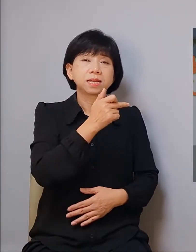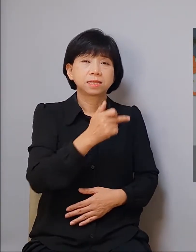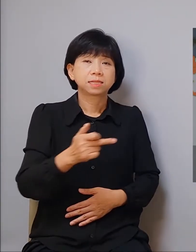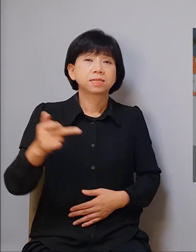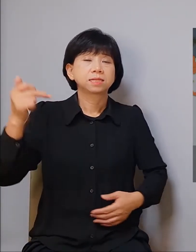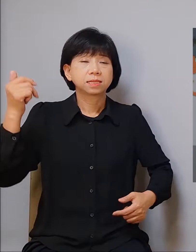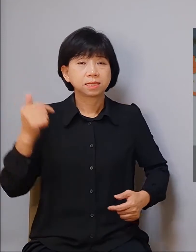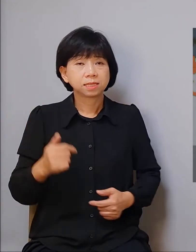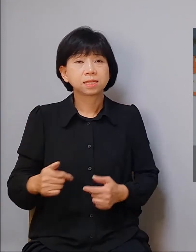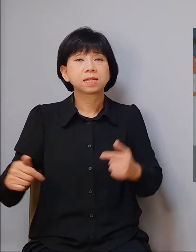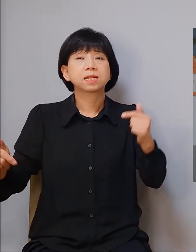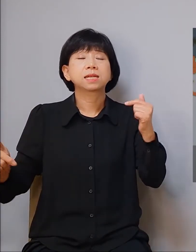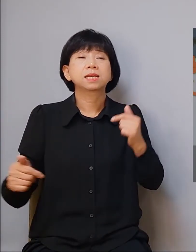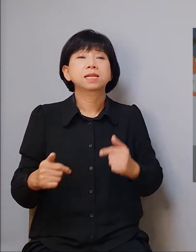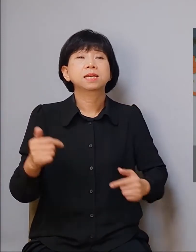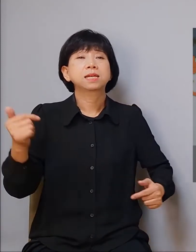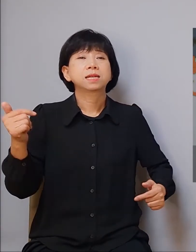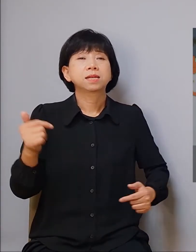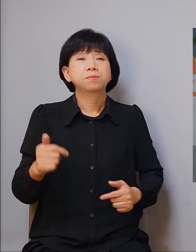큰